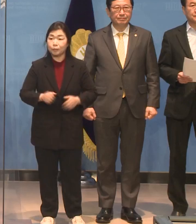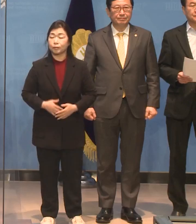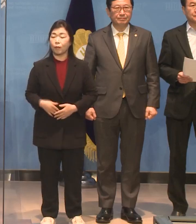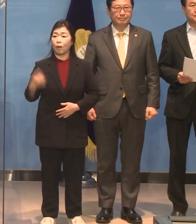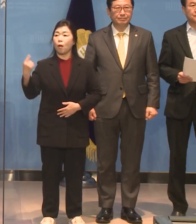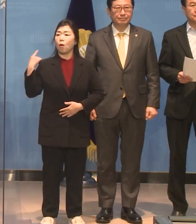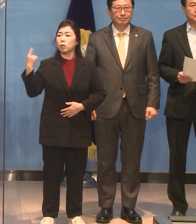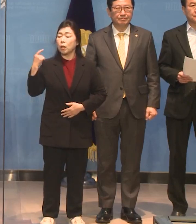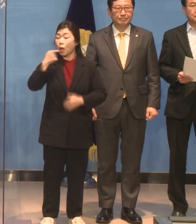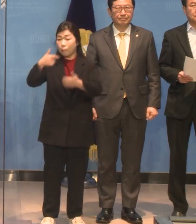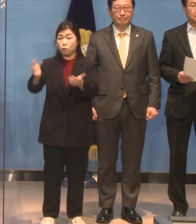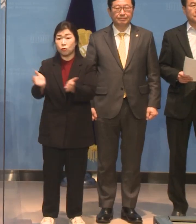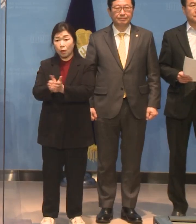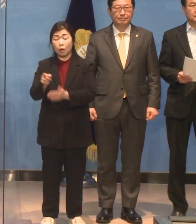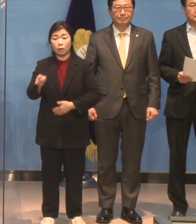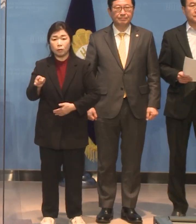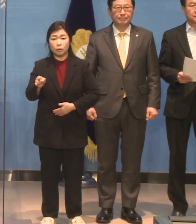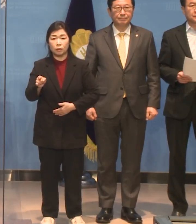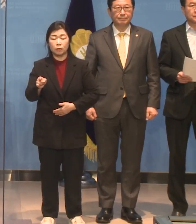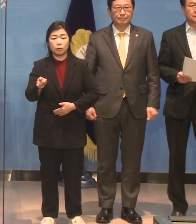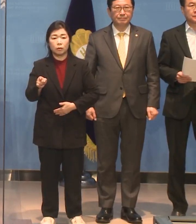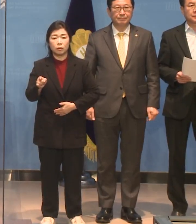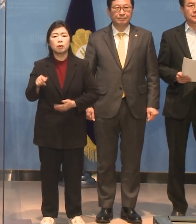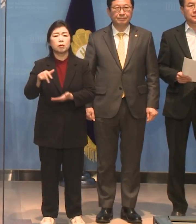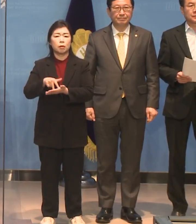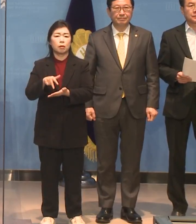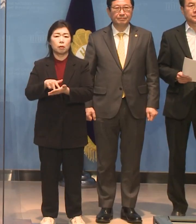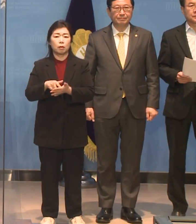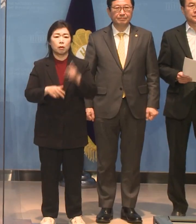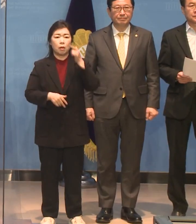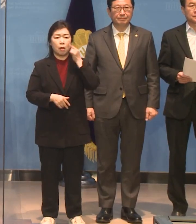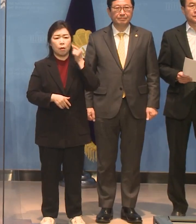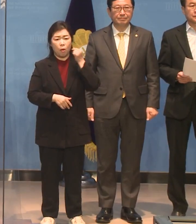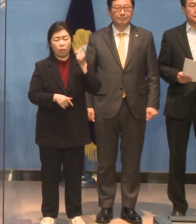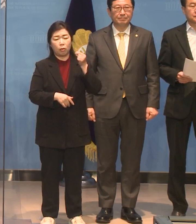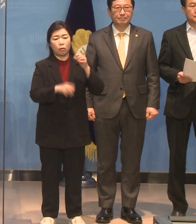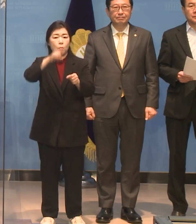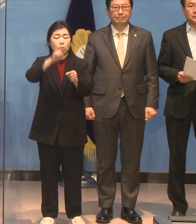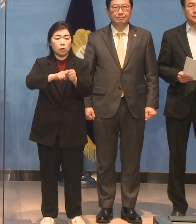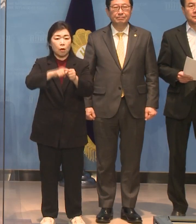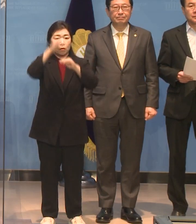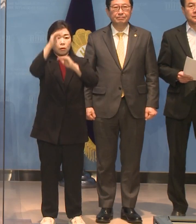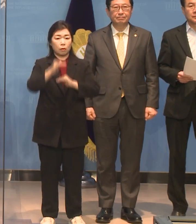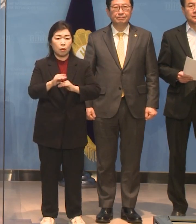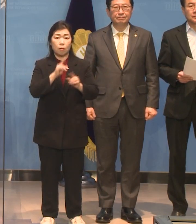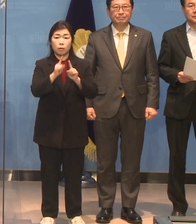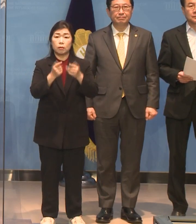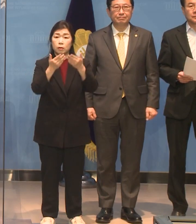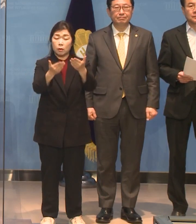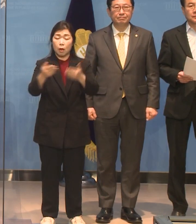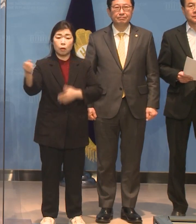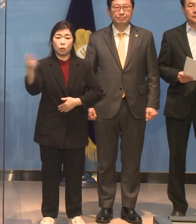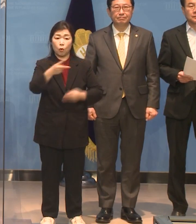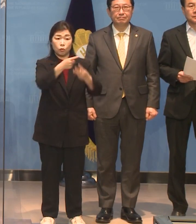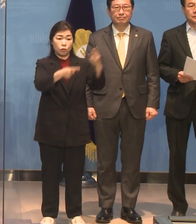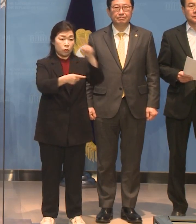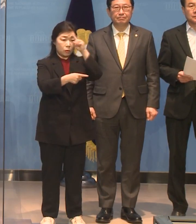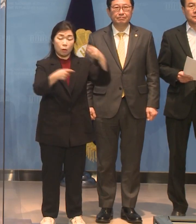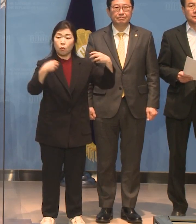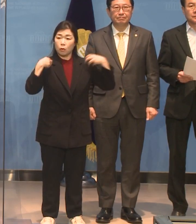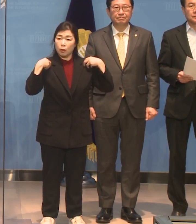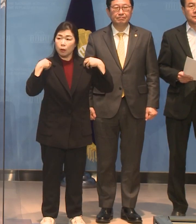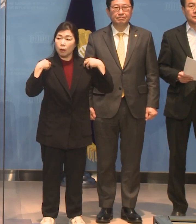어제 더불어민단 대일구역 외교대책위원회가 발족됐습니다 윤석열 정권의 제3재